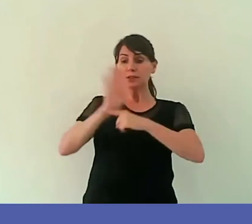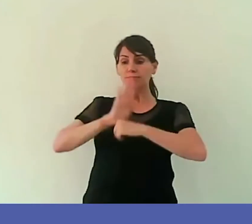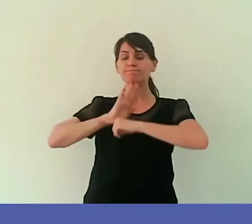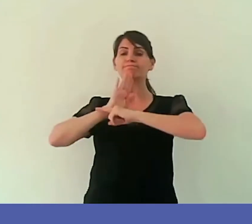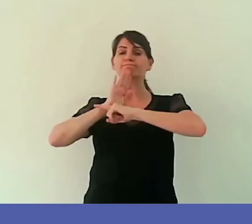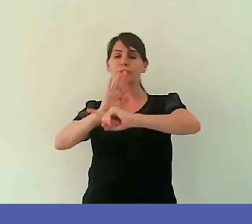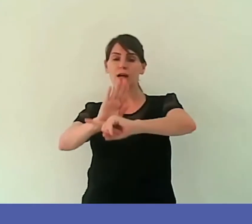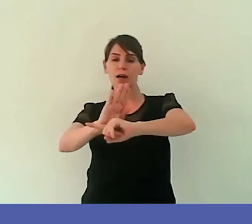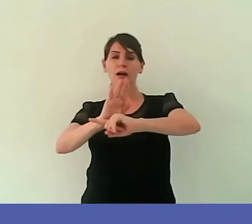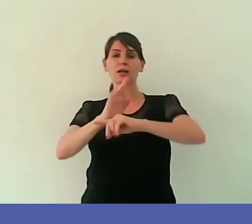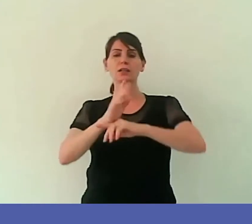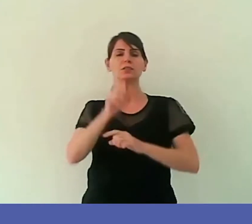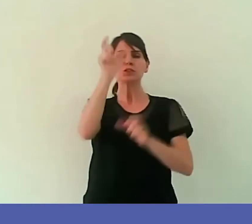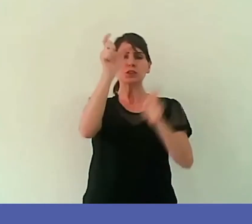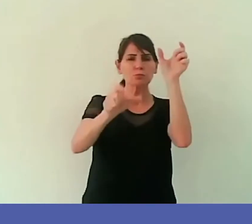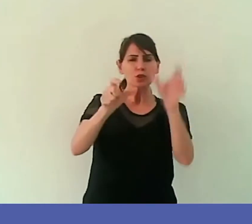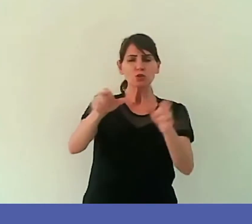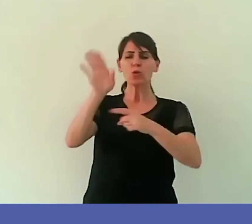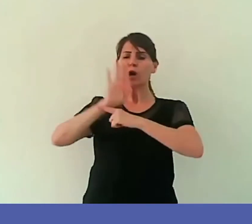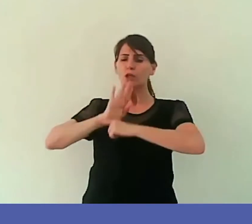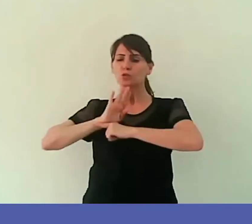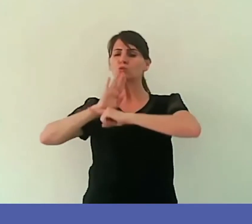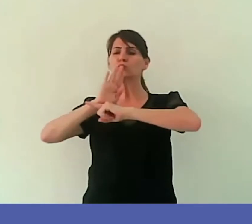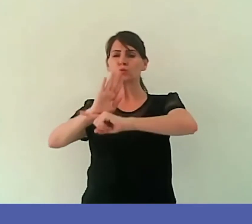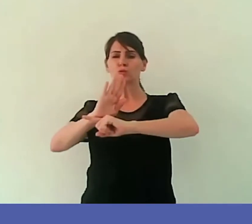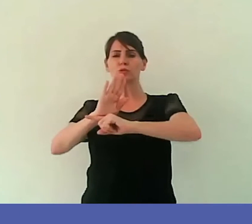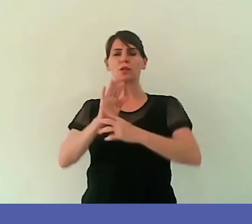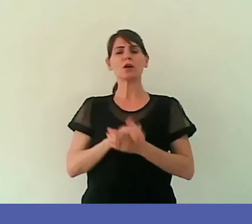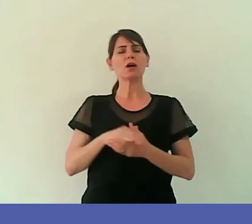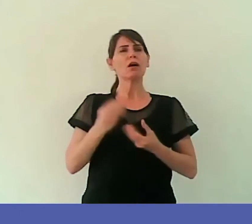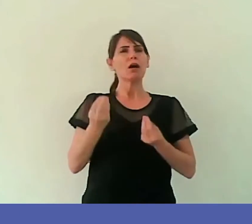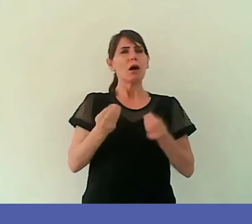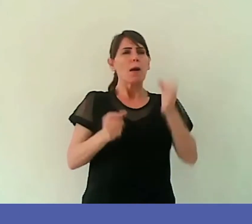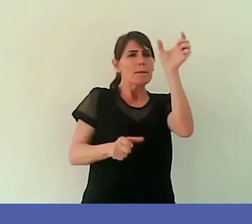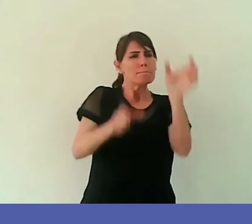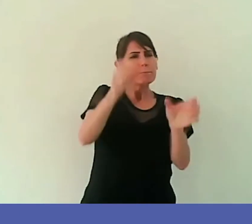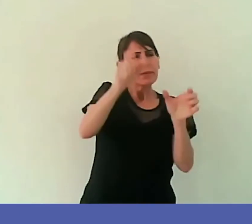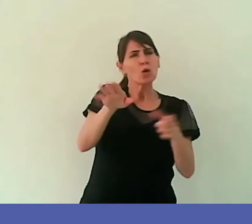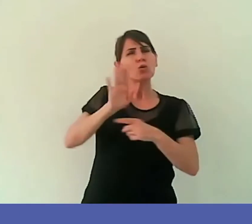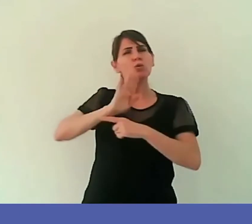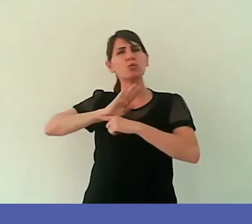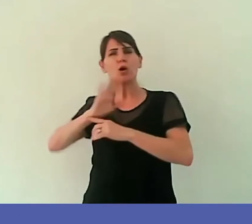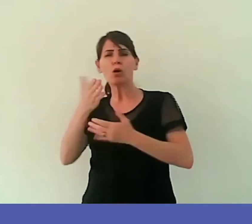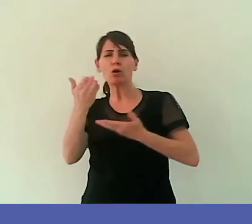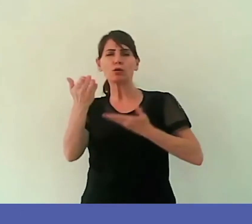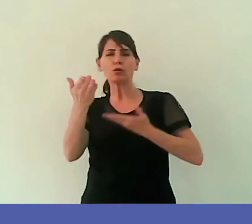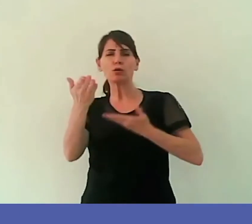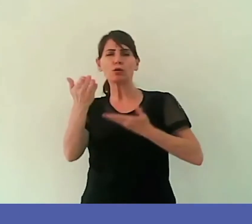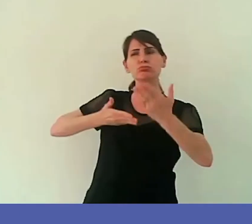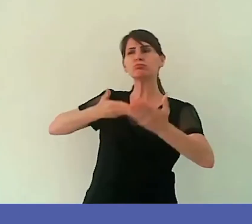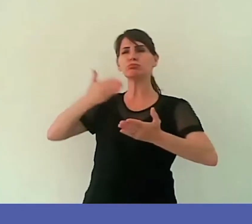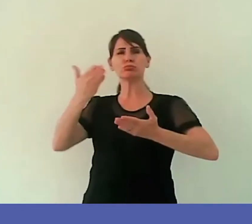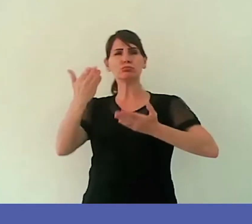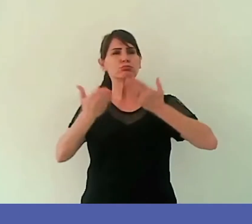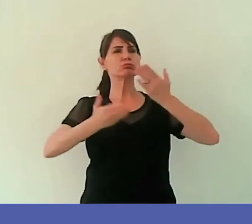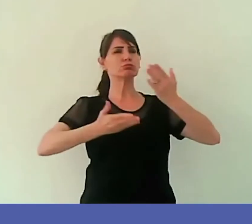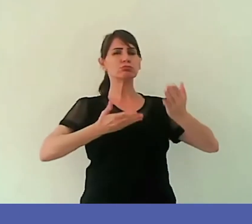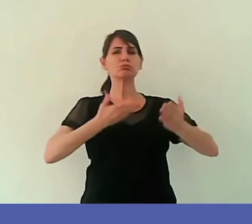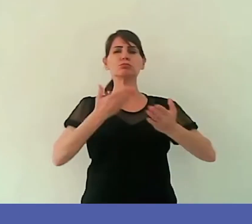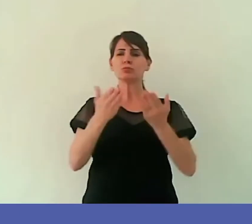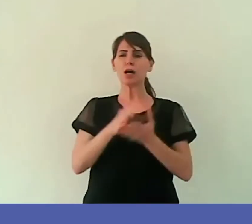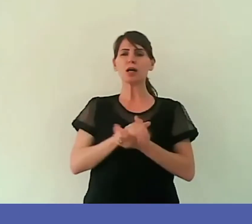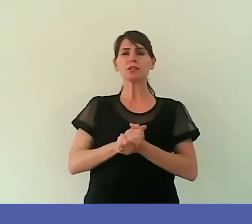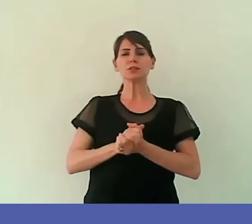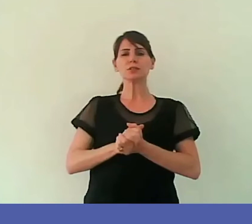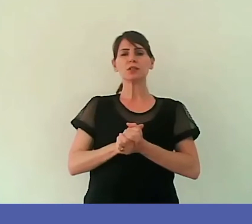de alguém que o ajude, alguém que lhe corresponda, alguém que seja a